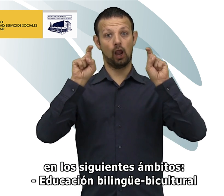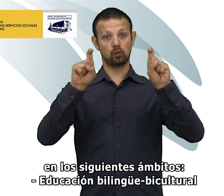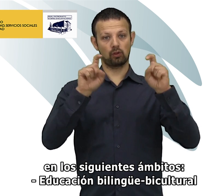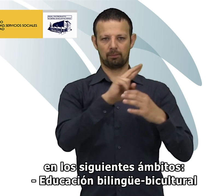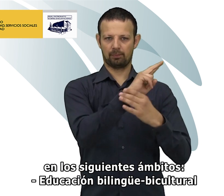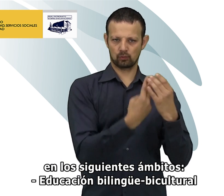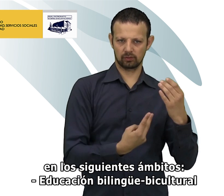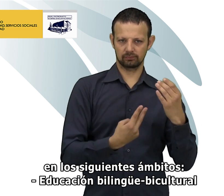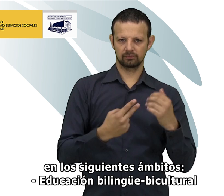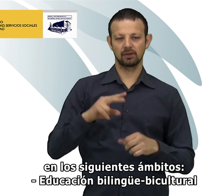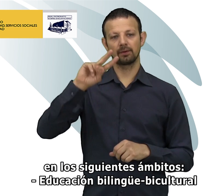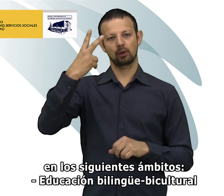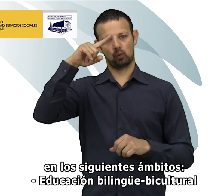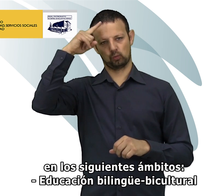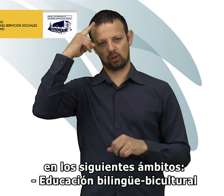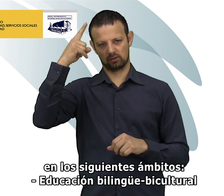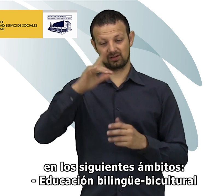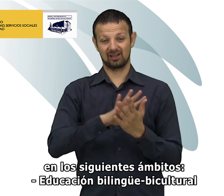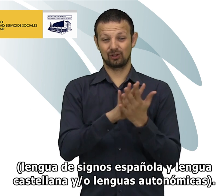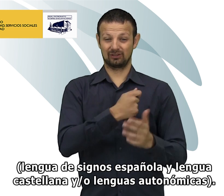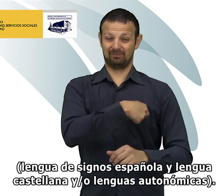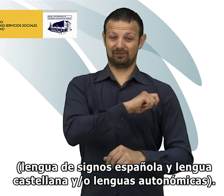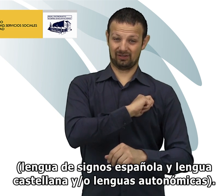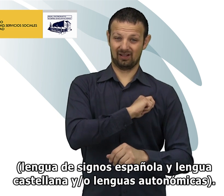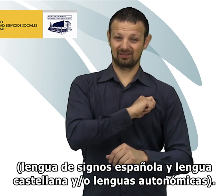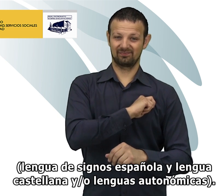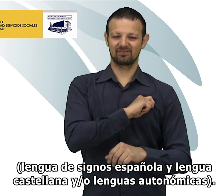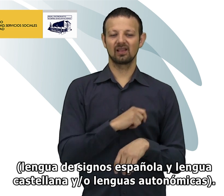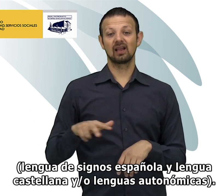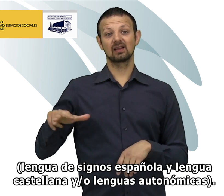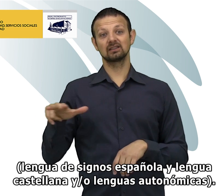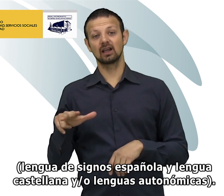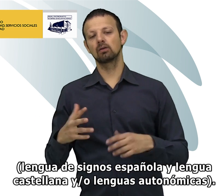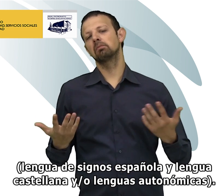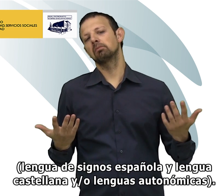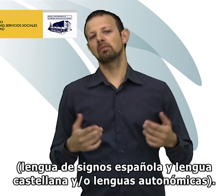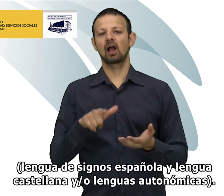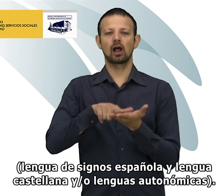Educación bilingüe, bicultural, lengua de signos española y lengua castellana y/o lenguas autonómicas.